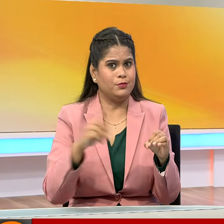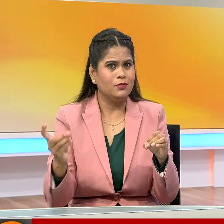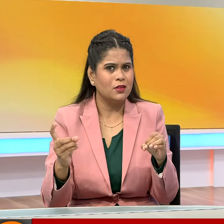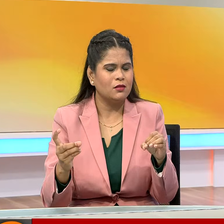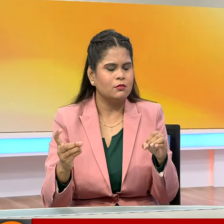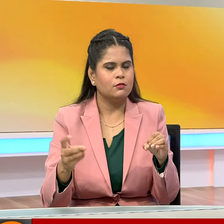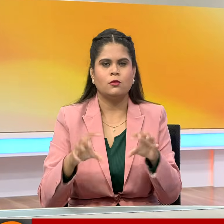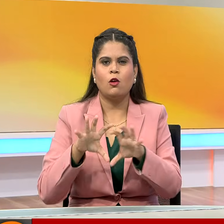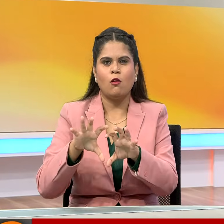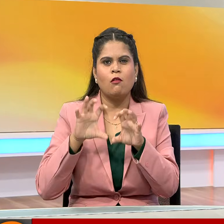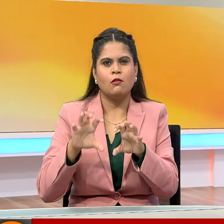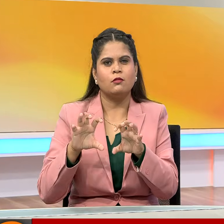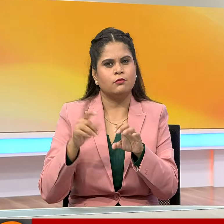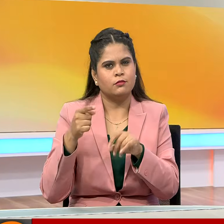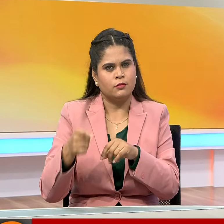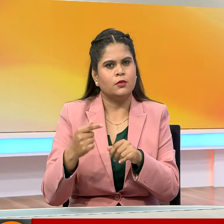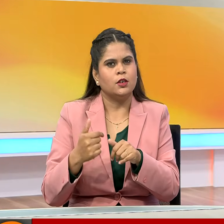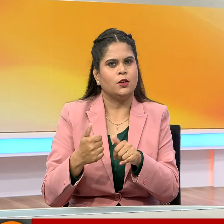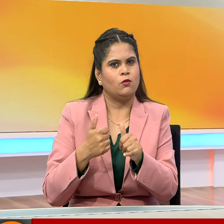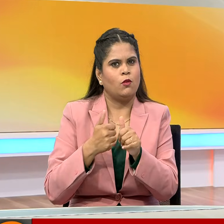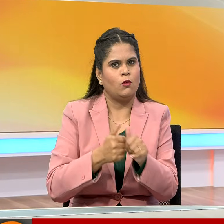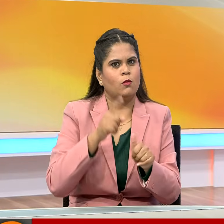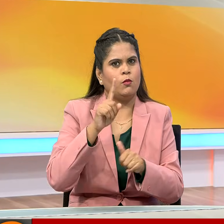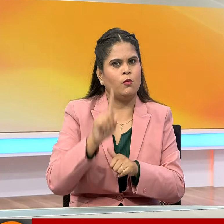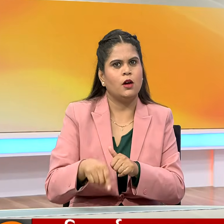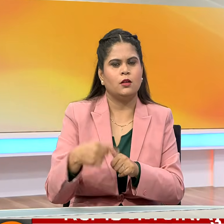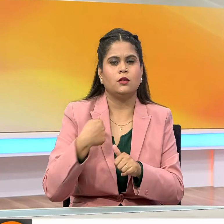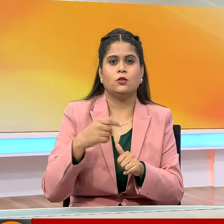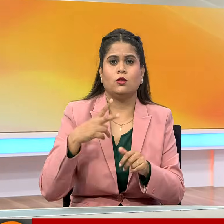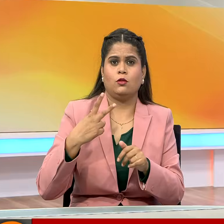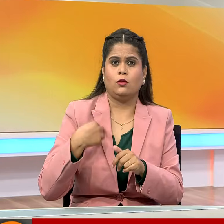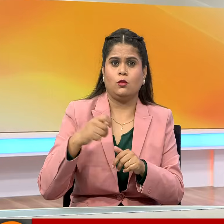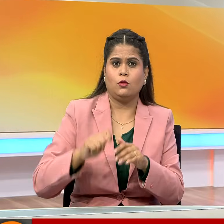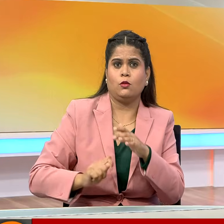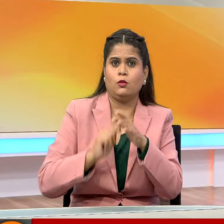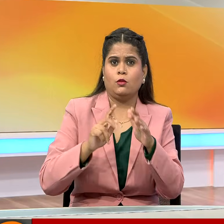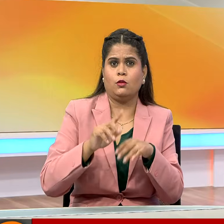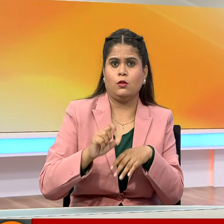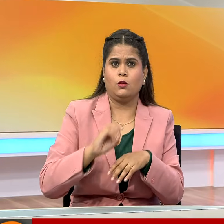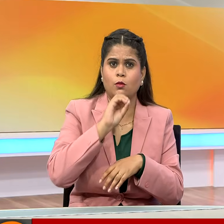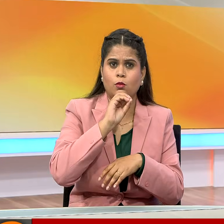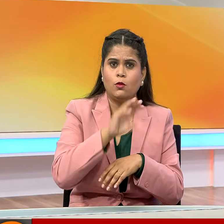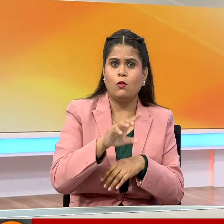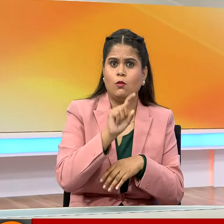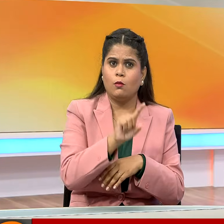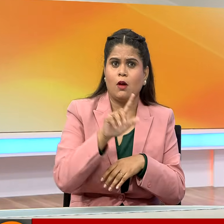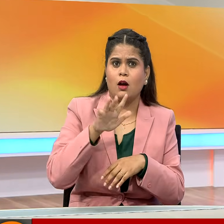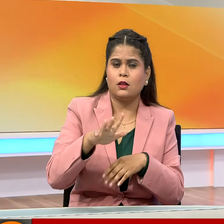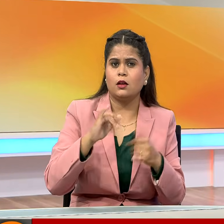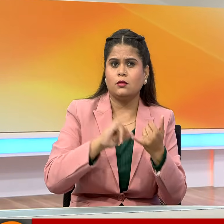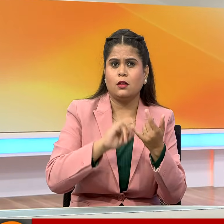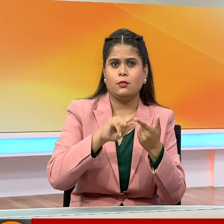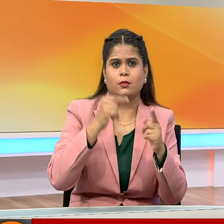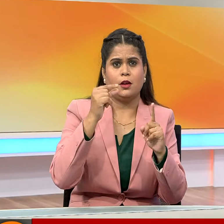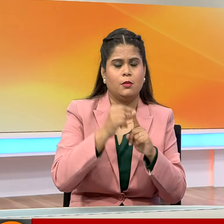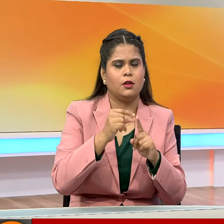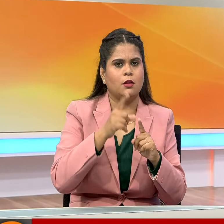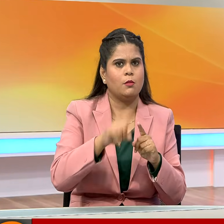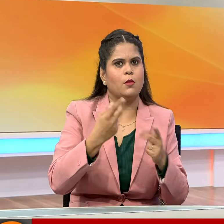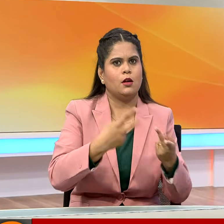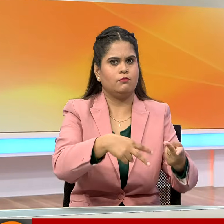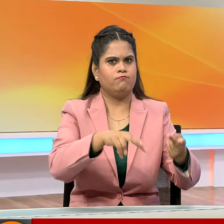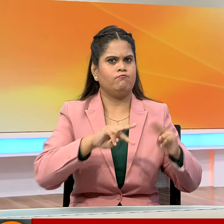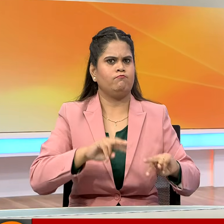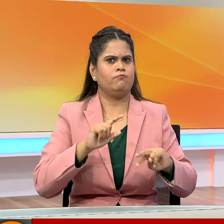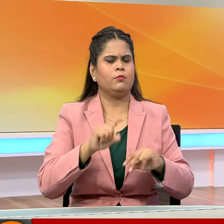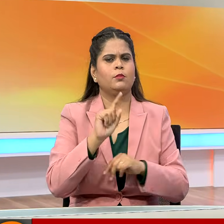से गलत है। कोर्ट ने मामले में राज्य सरकार से 15 सितंबर तक जवाब मांगा है। मामले में अब अगली सुनवाई